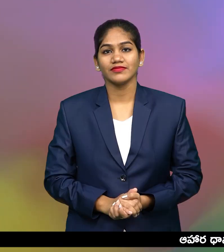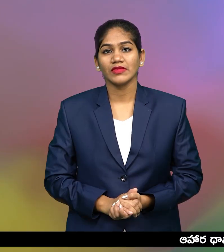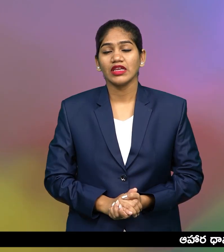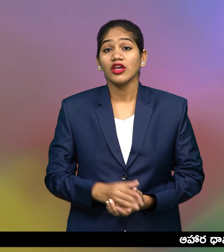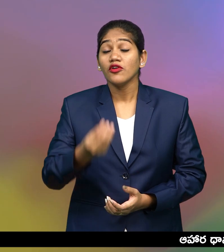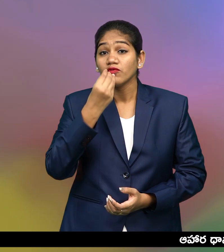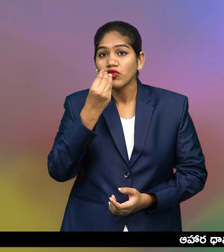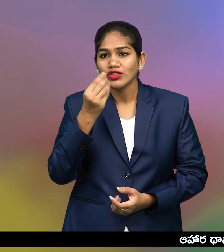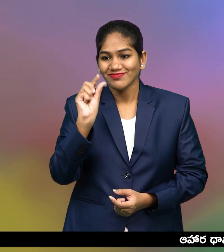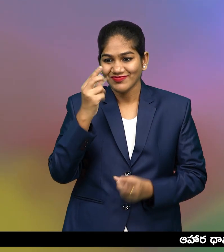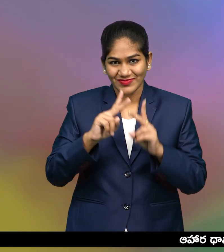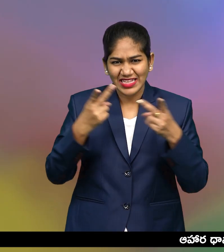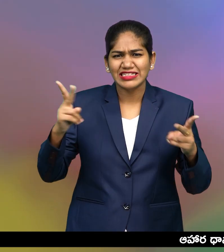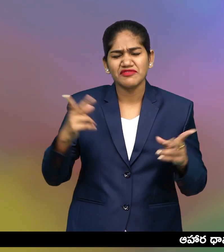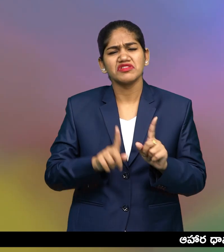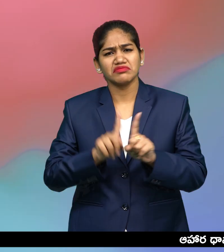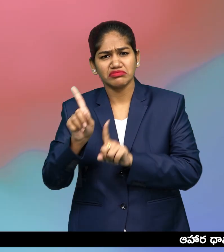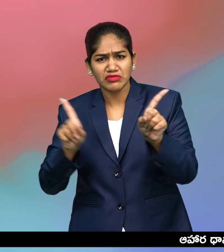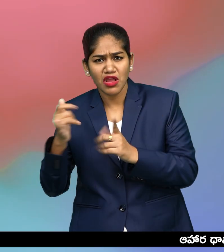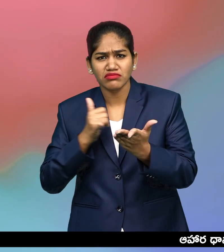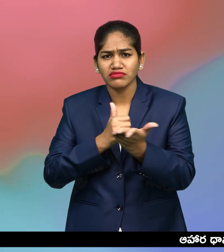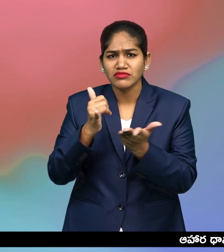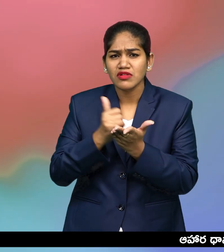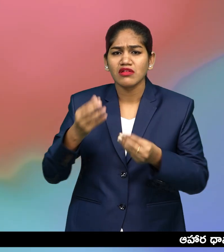ఆహార ధాన్యాల ఉత్పత్తిని పెంచడం.